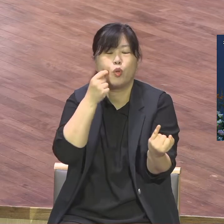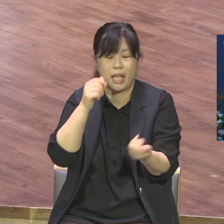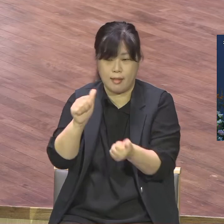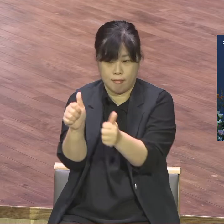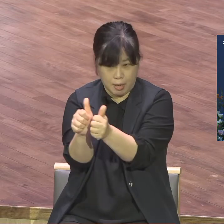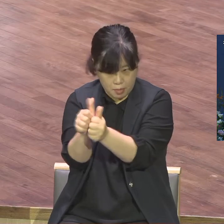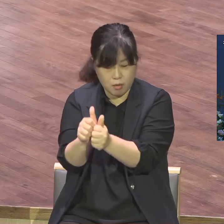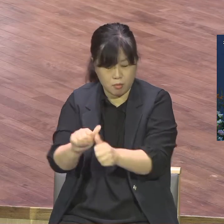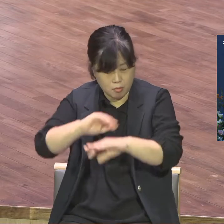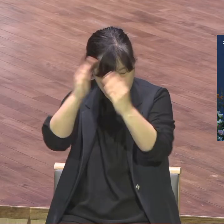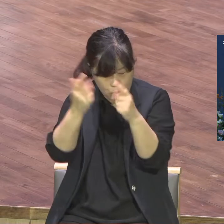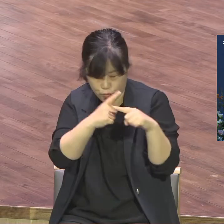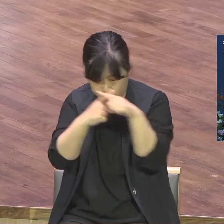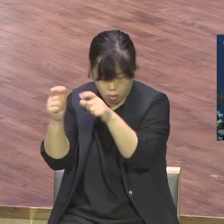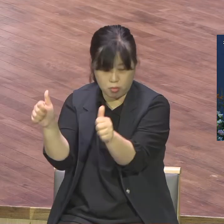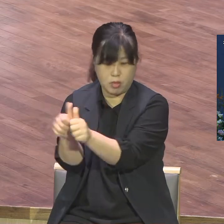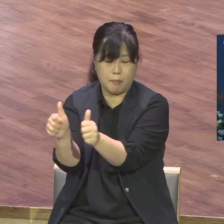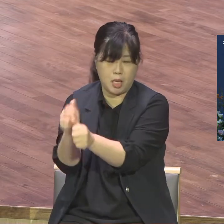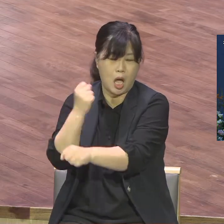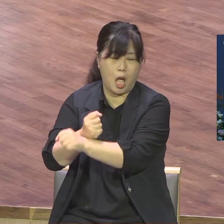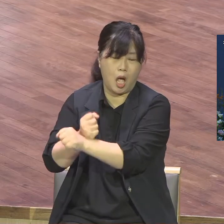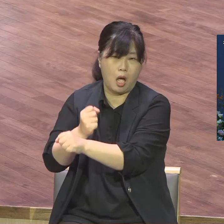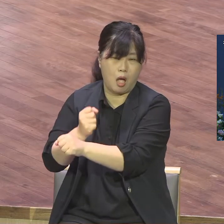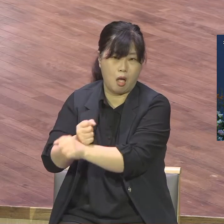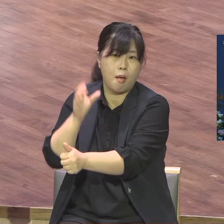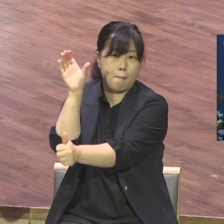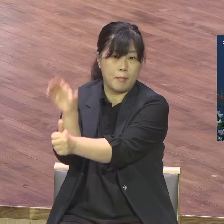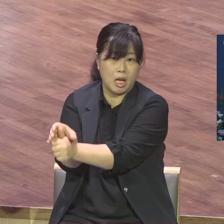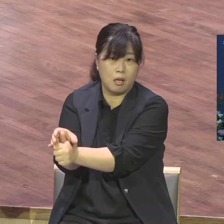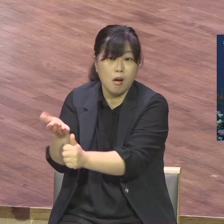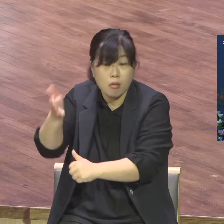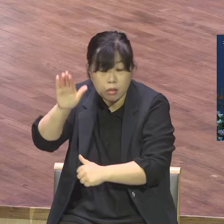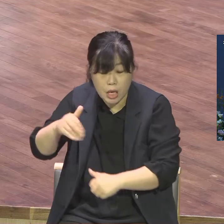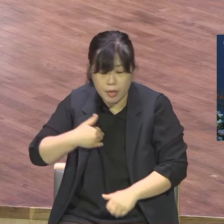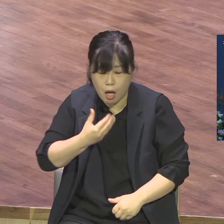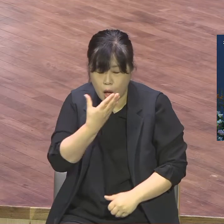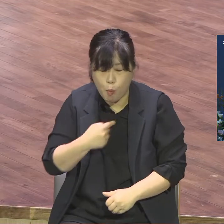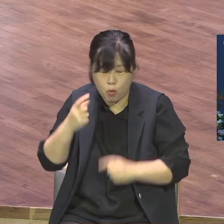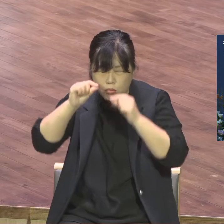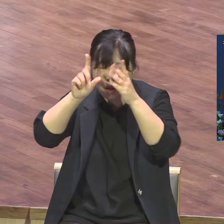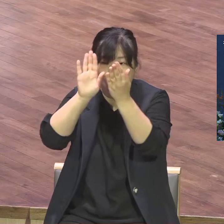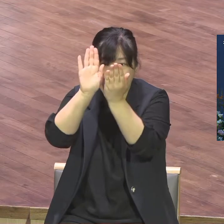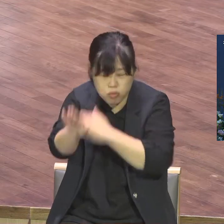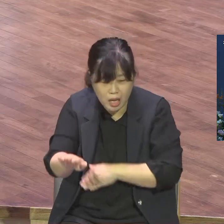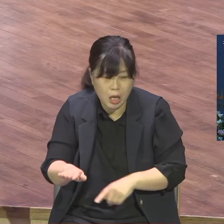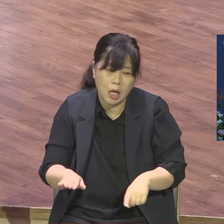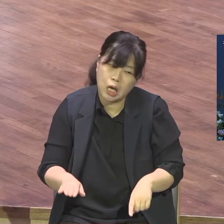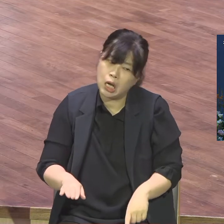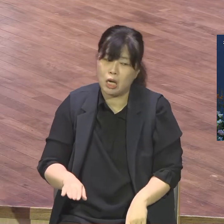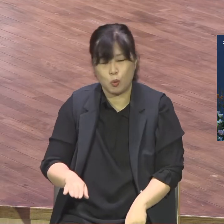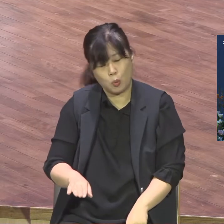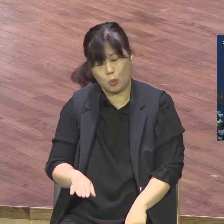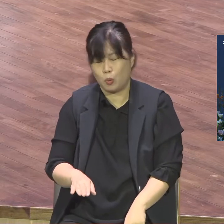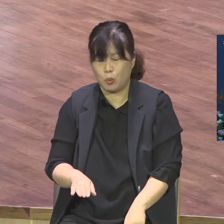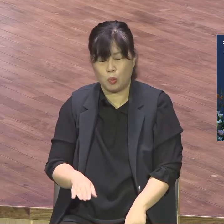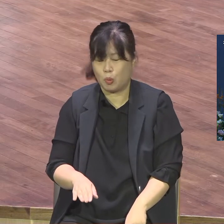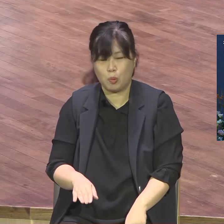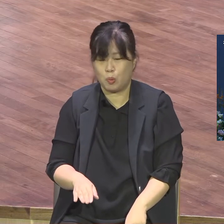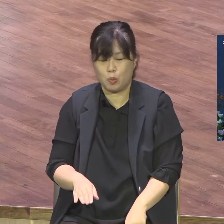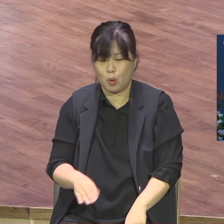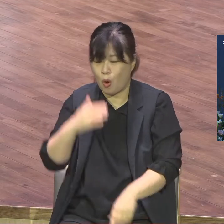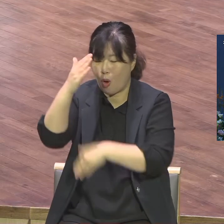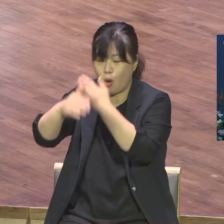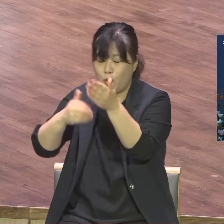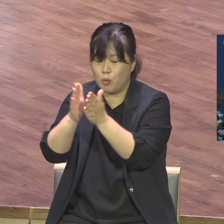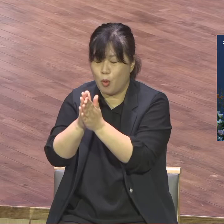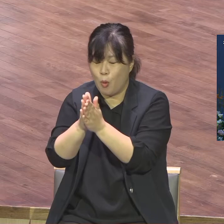이 복음 깨닫고 나니까 성경적으로 보니까 완전히 틀린 거예요. 지금 완전히 율법이란 말이요. 틀리셨단 말이에요.